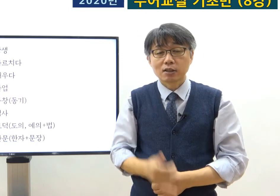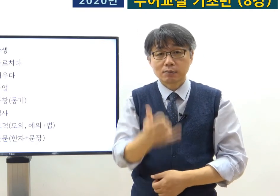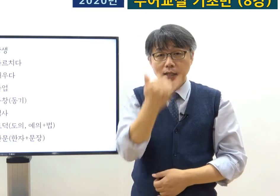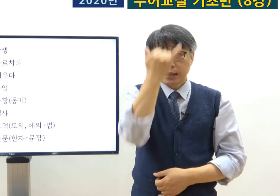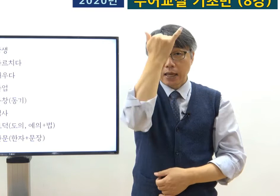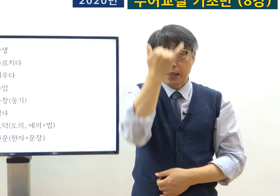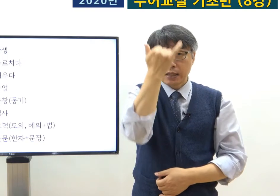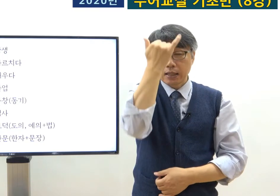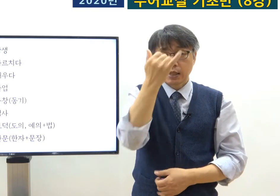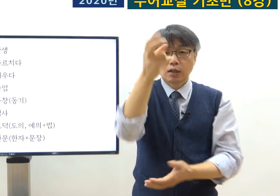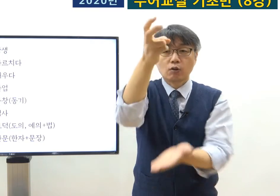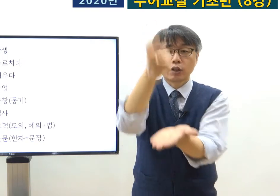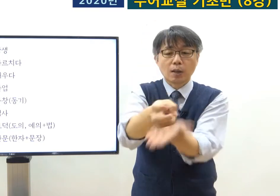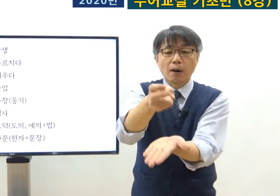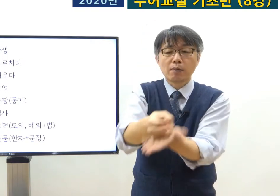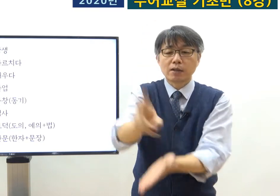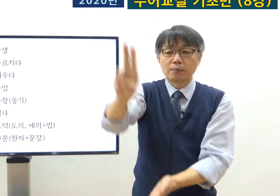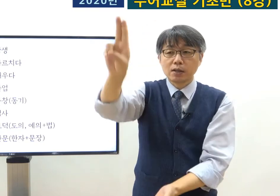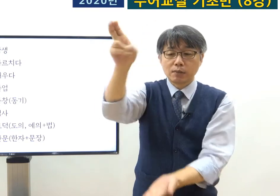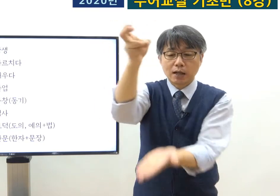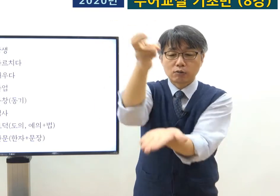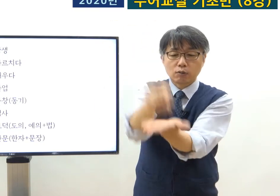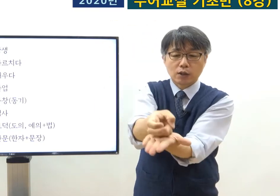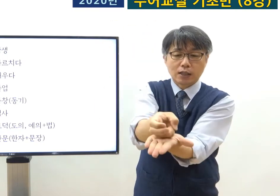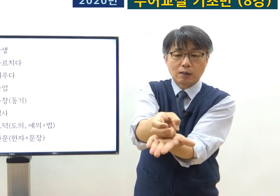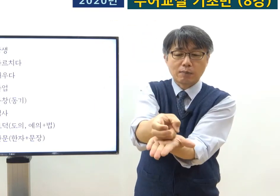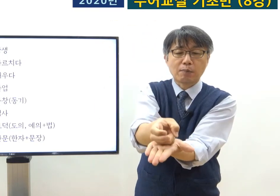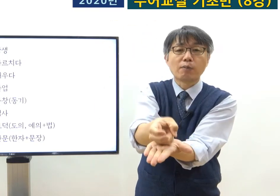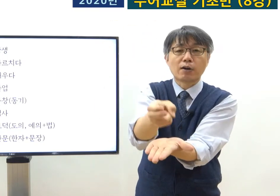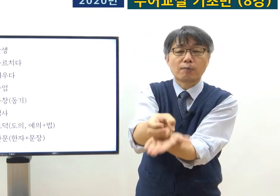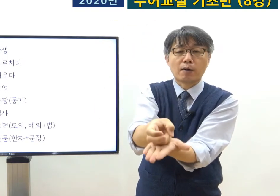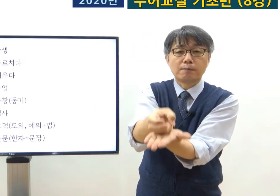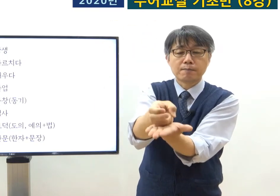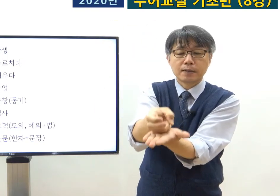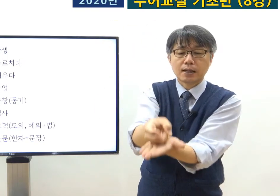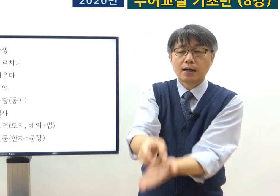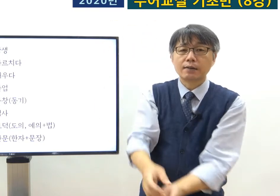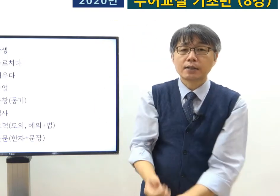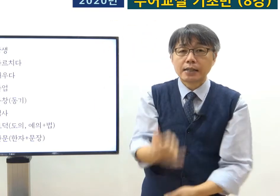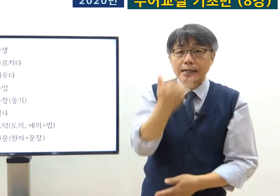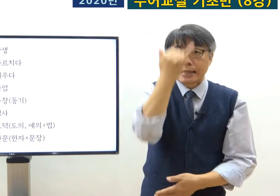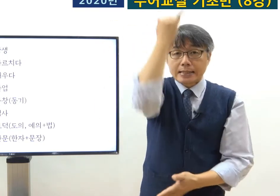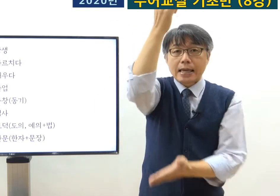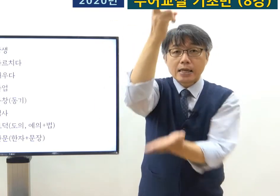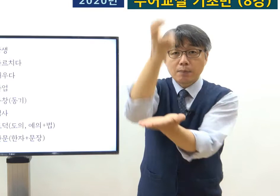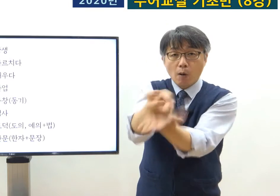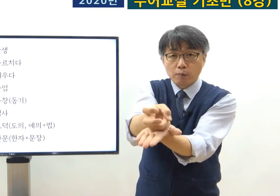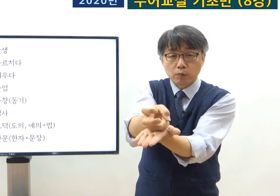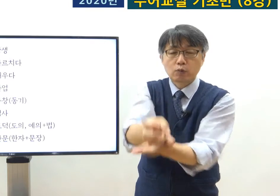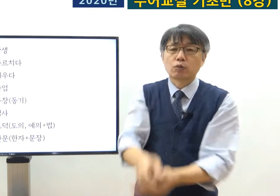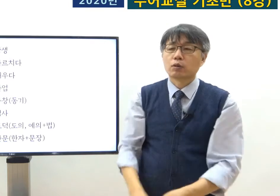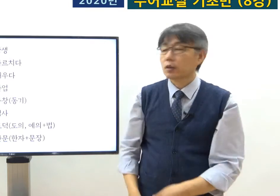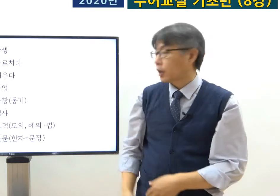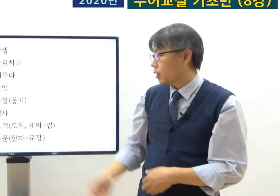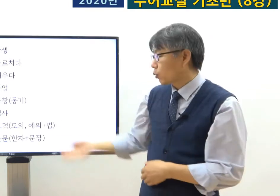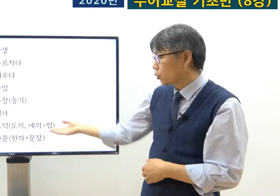뜻입니다. 예의 그리고 이게 법입니다. 미음해가지고 이렇게 딱 하면 법이에요. 법. 자 예의법 이게